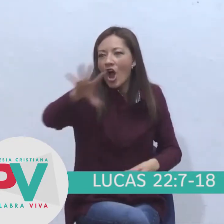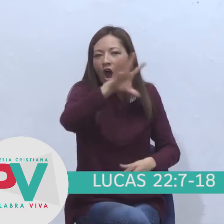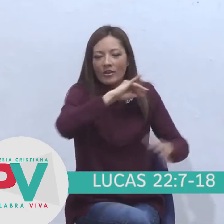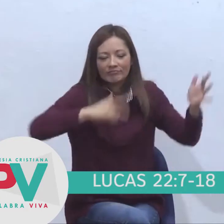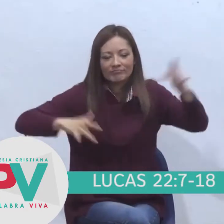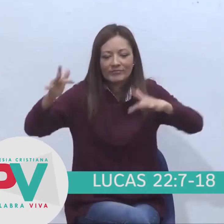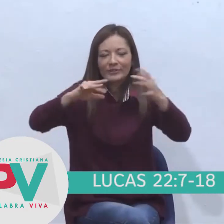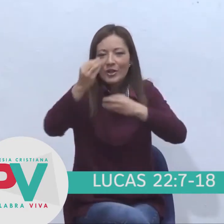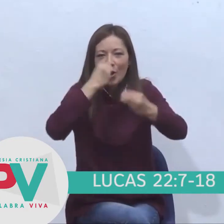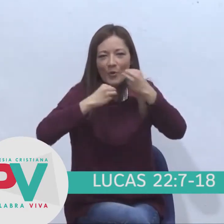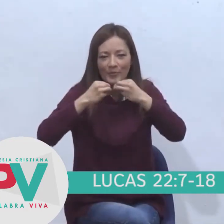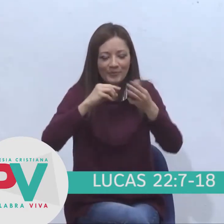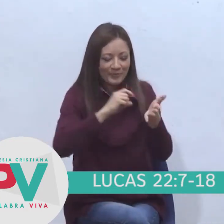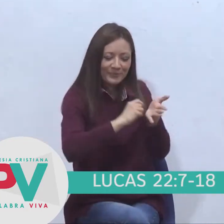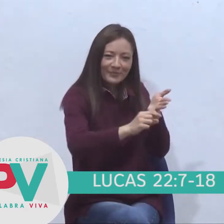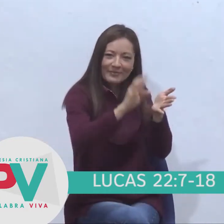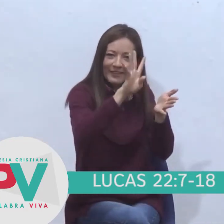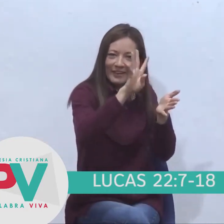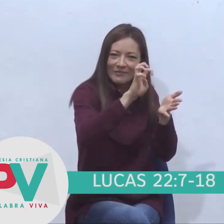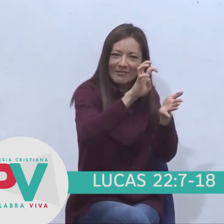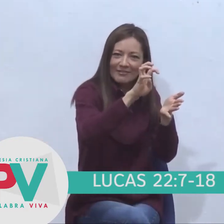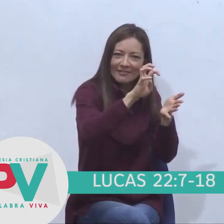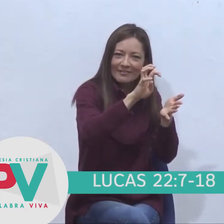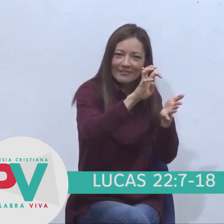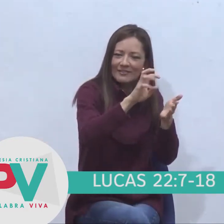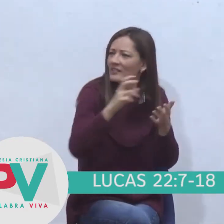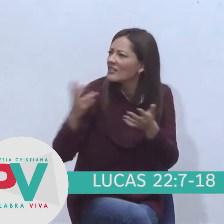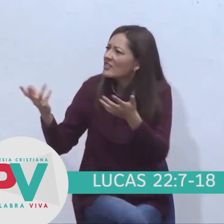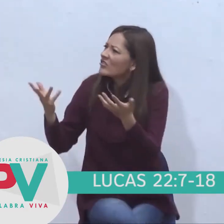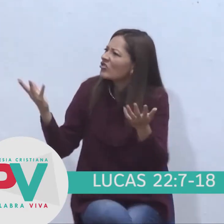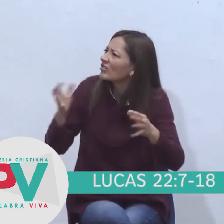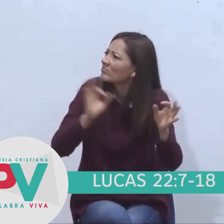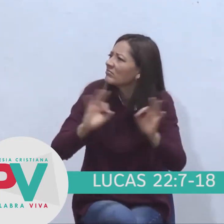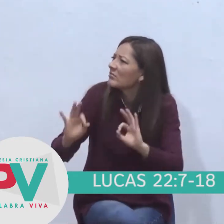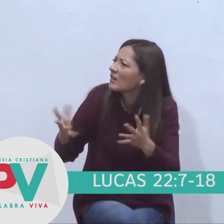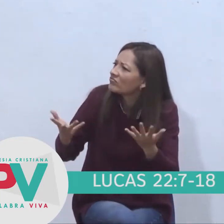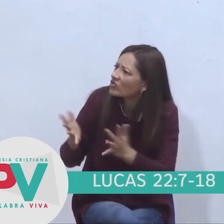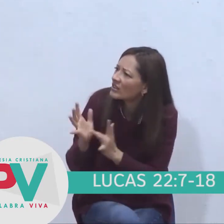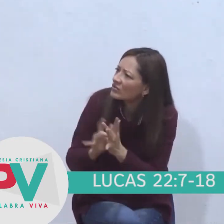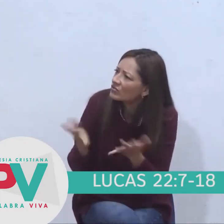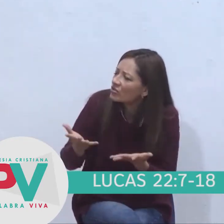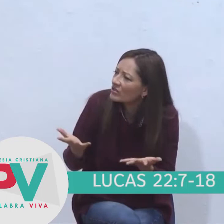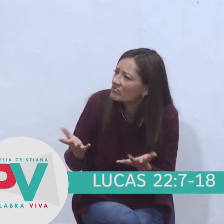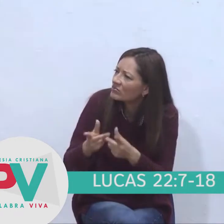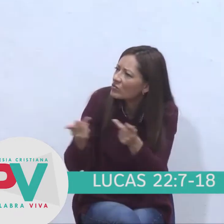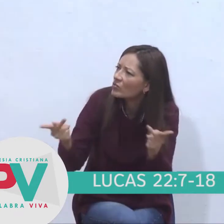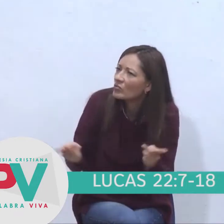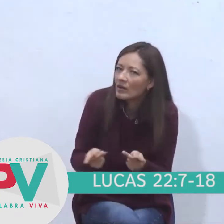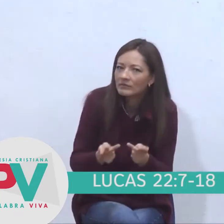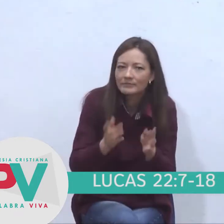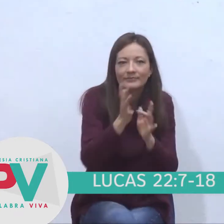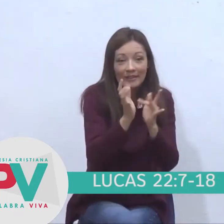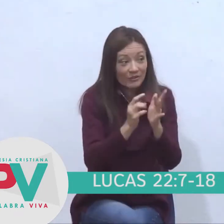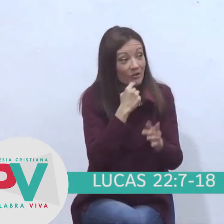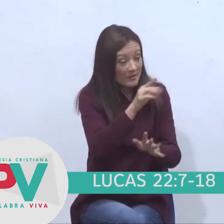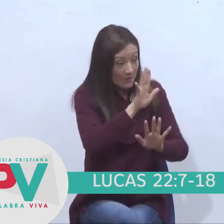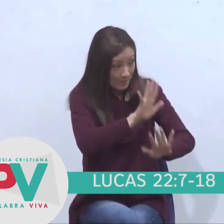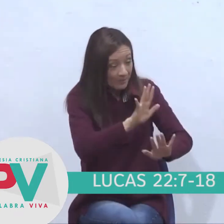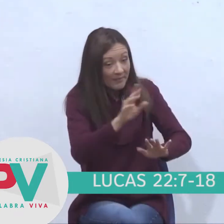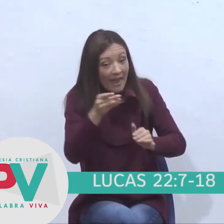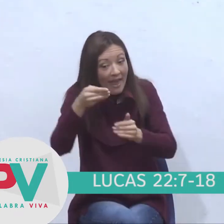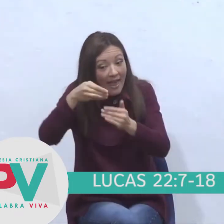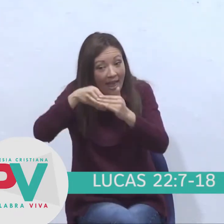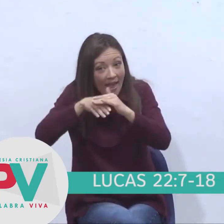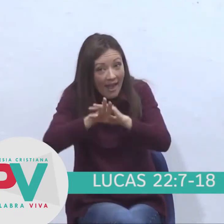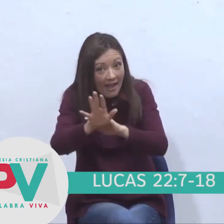comamos. Versículo 9. Ellos le dijeron: ¿dónde quieres que la preparemos? Él les dijo: he aquí, al